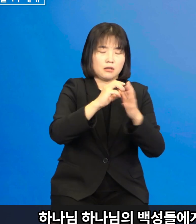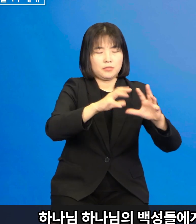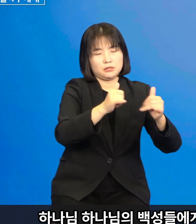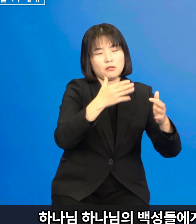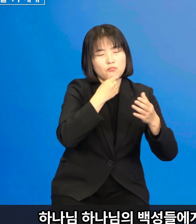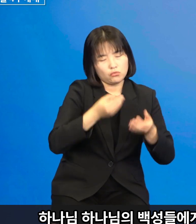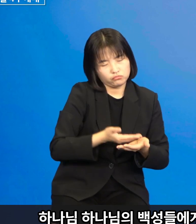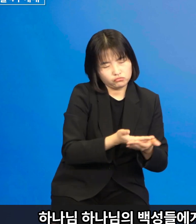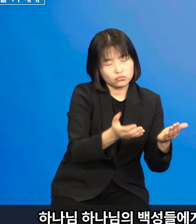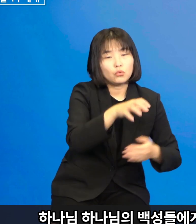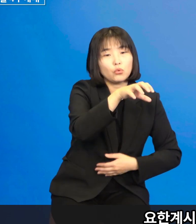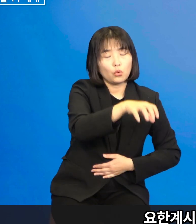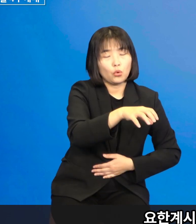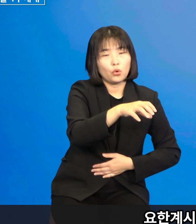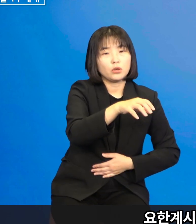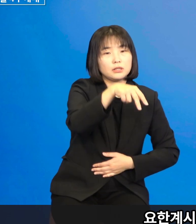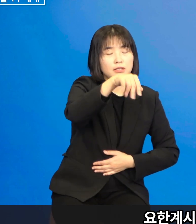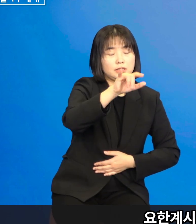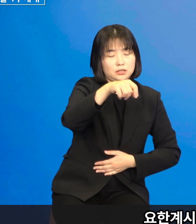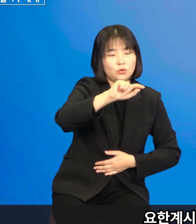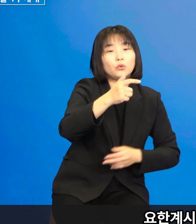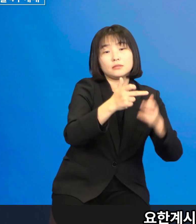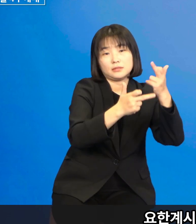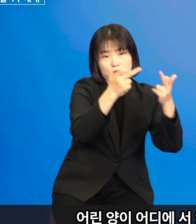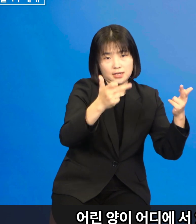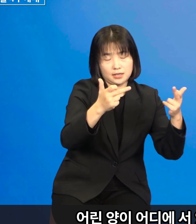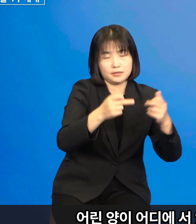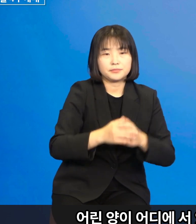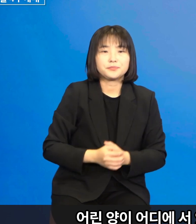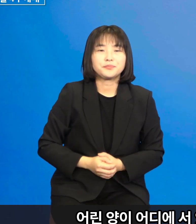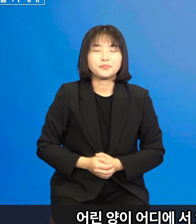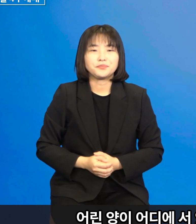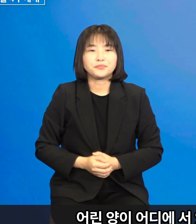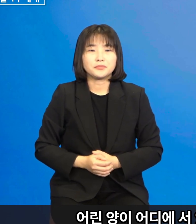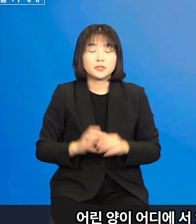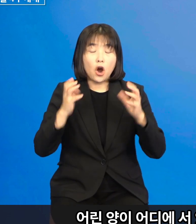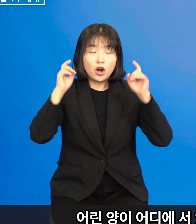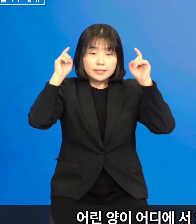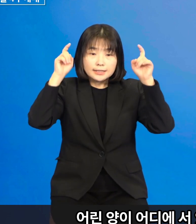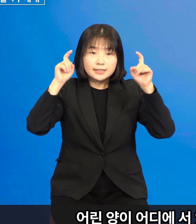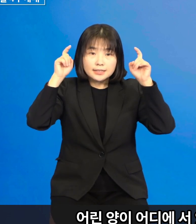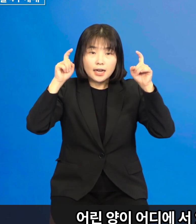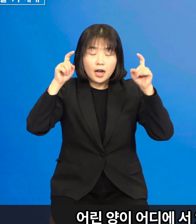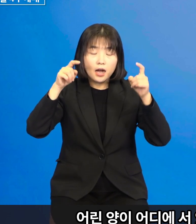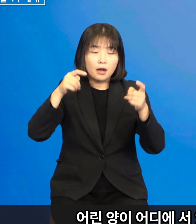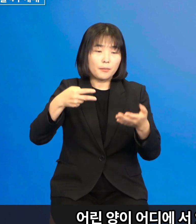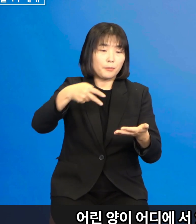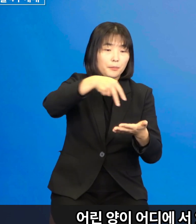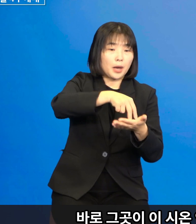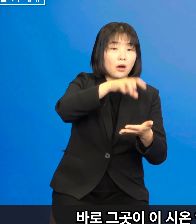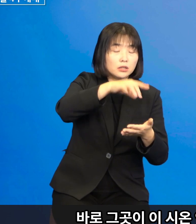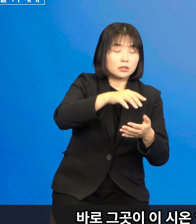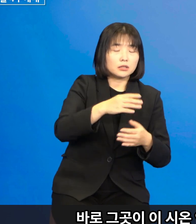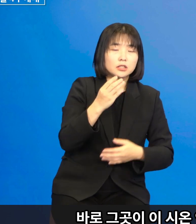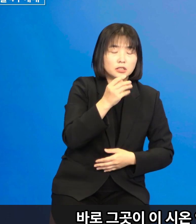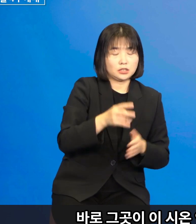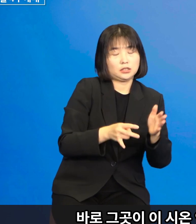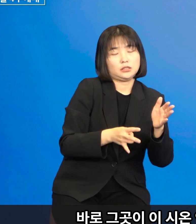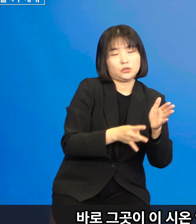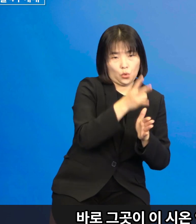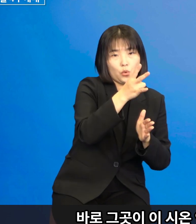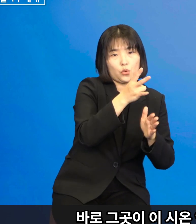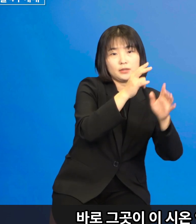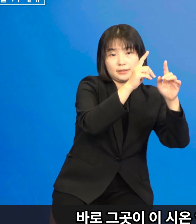곳이 시온산입니다. 요한계시록 14장에 보면 어린 양이 어디 서 있냐? 시온산에 서 있습니다. 바로 그곳이